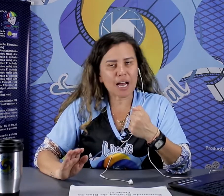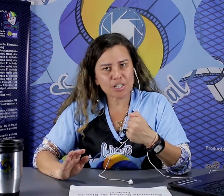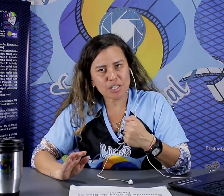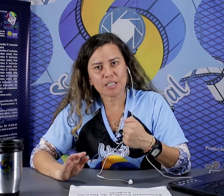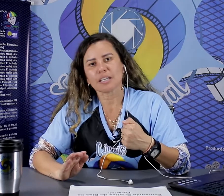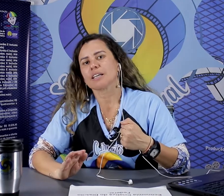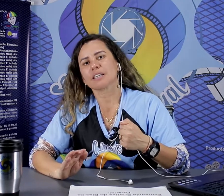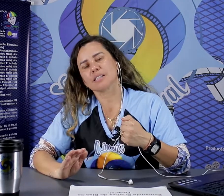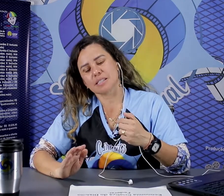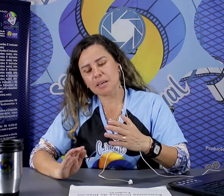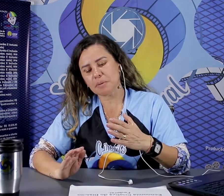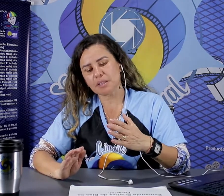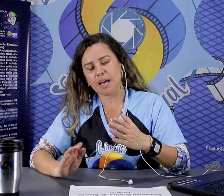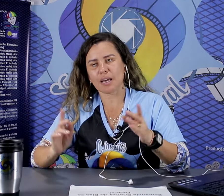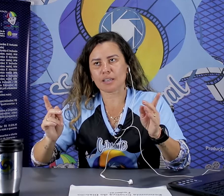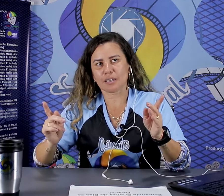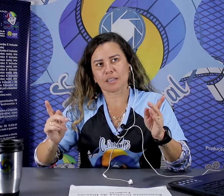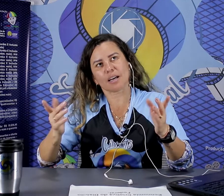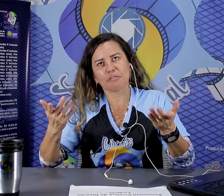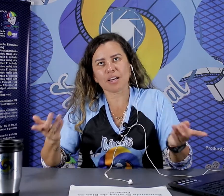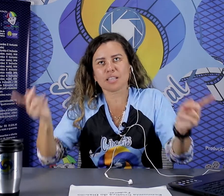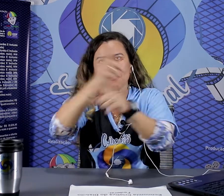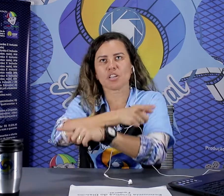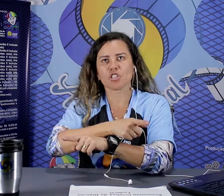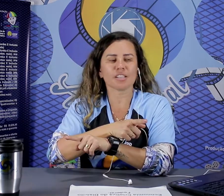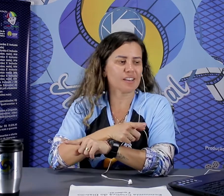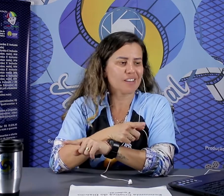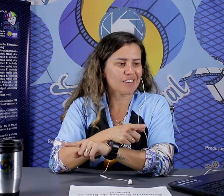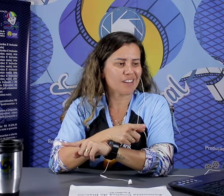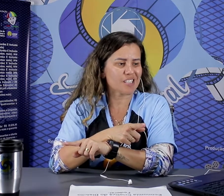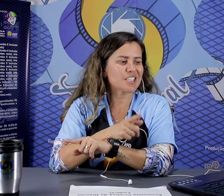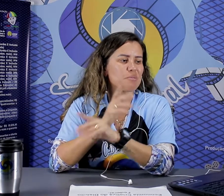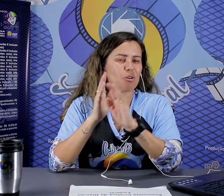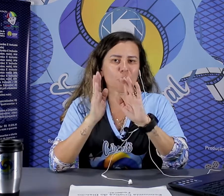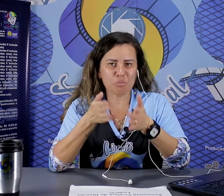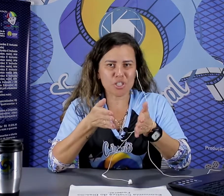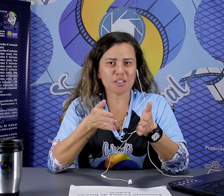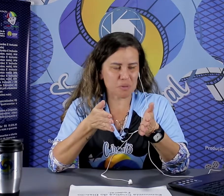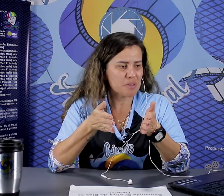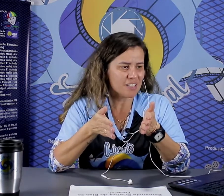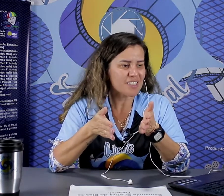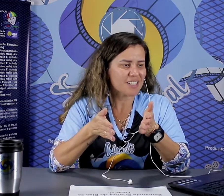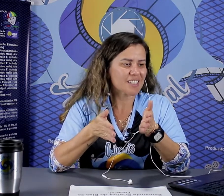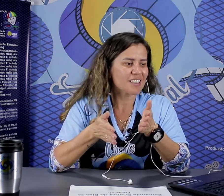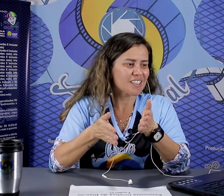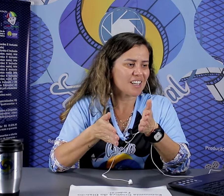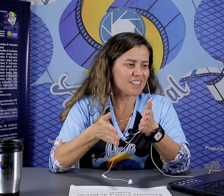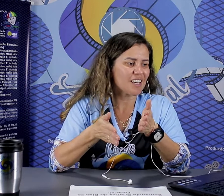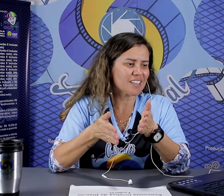acha que sempre a frase está invertida. A gente sempre coloca o objeto primeiro, né? Na língua